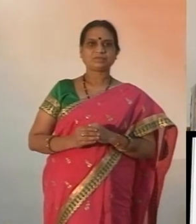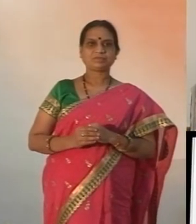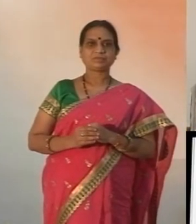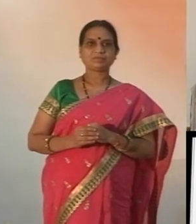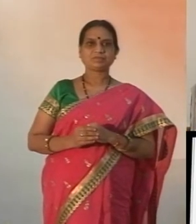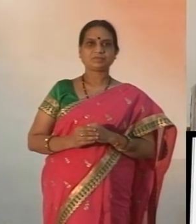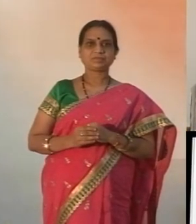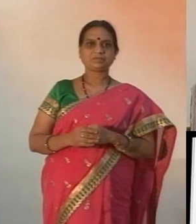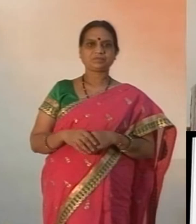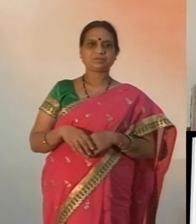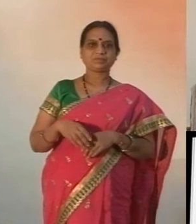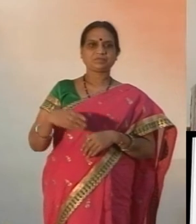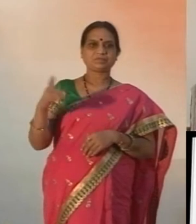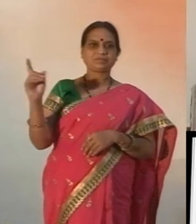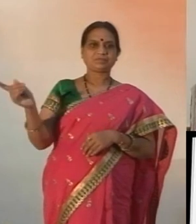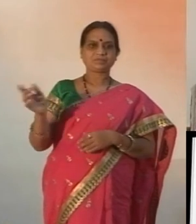और ये संबंध